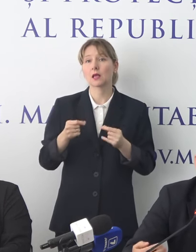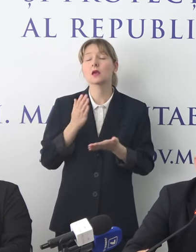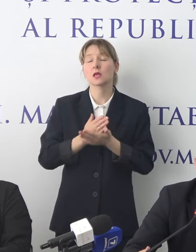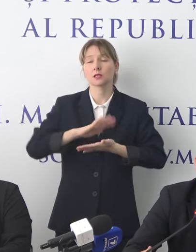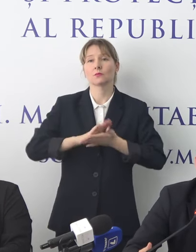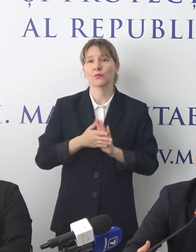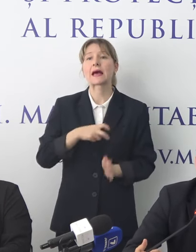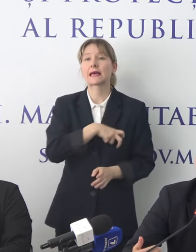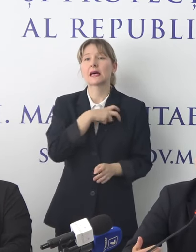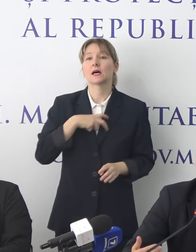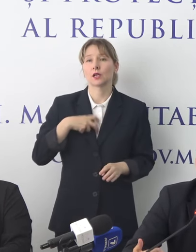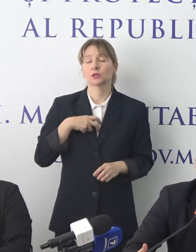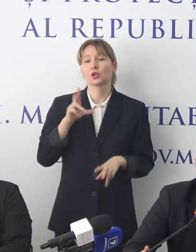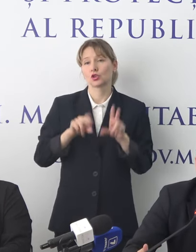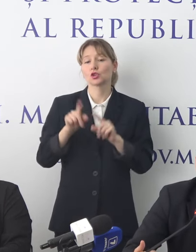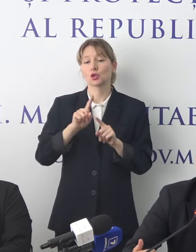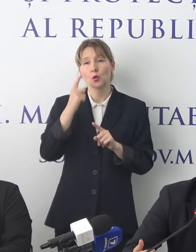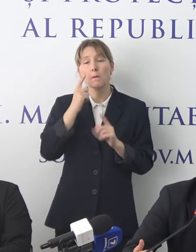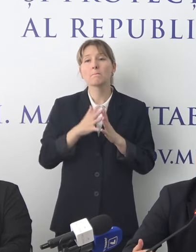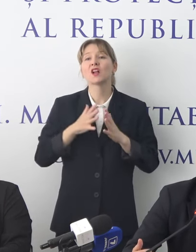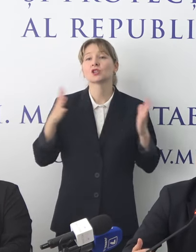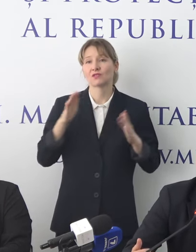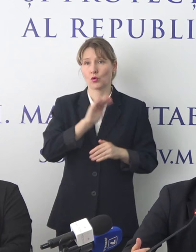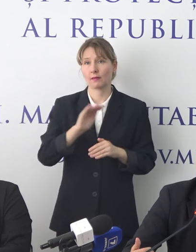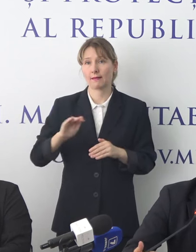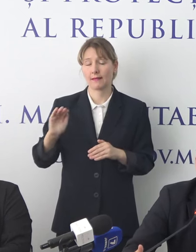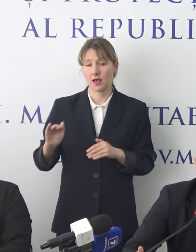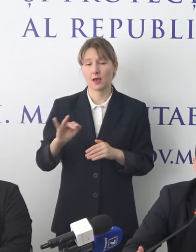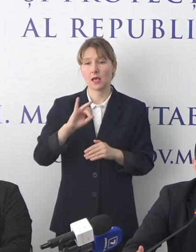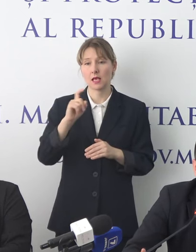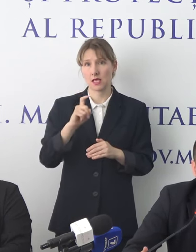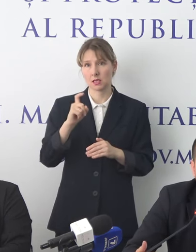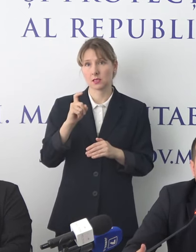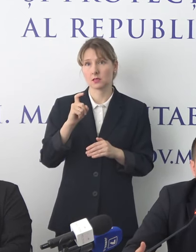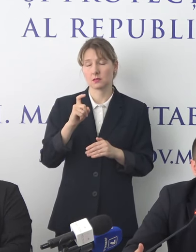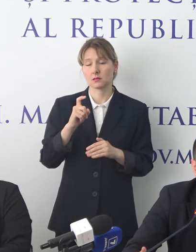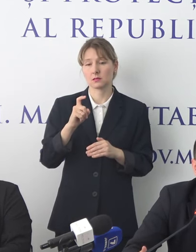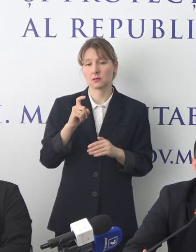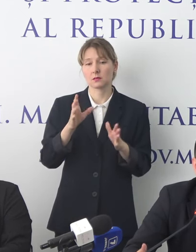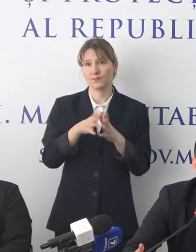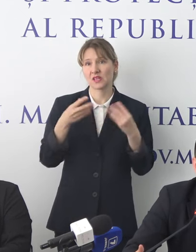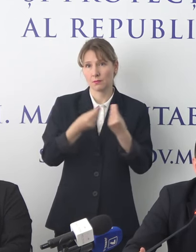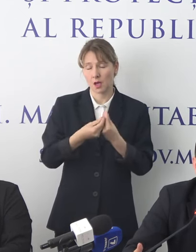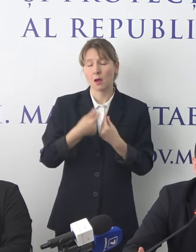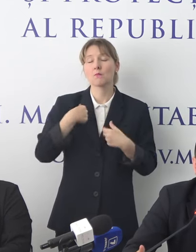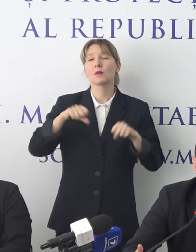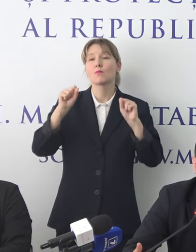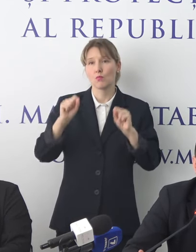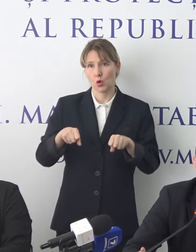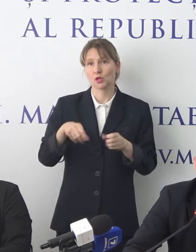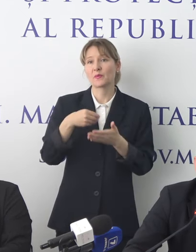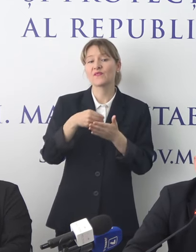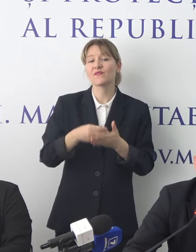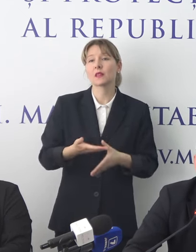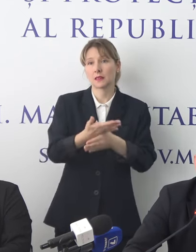pentru majoritatea copiilor din managementul de caz, noi vom putea să finanțăm o parte din